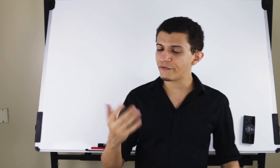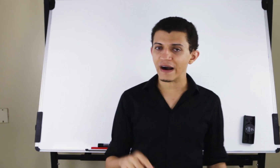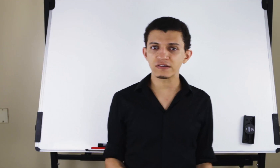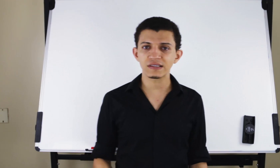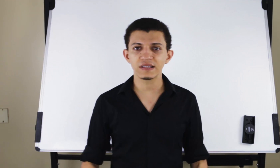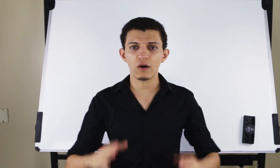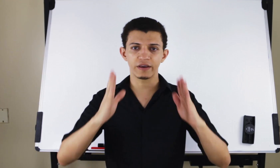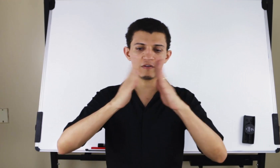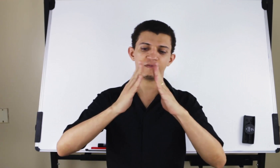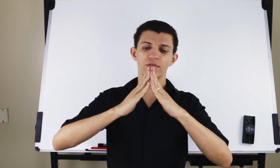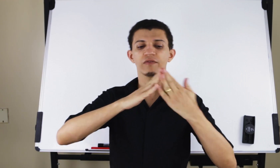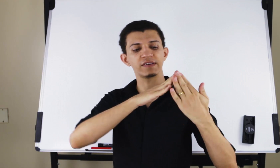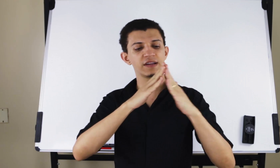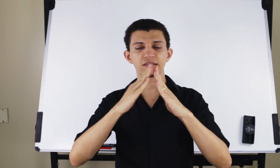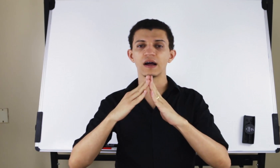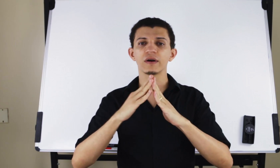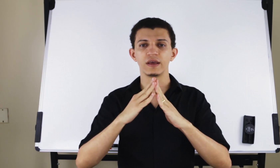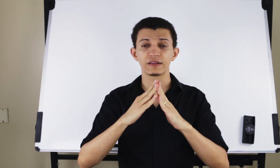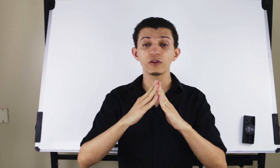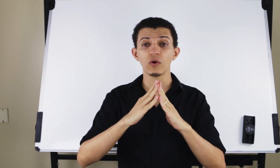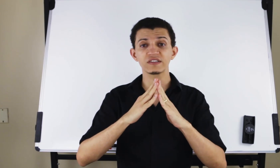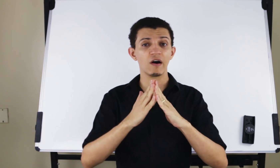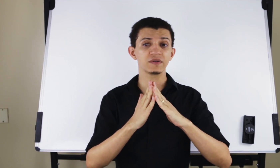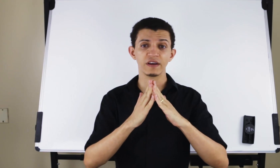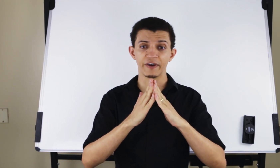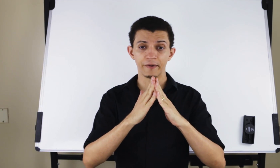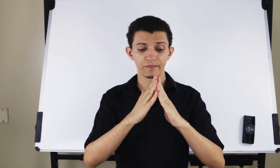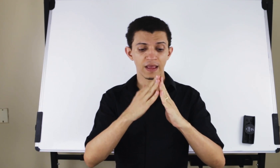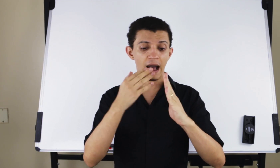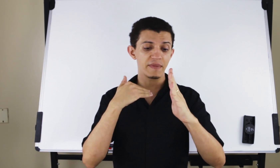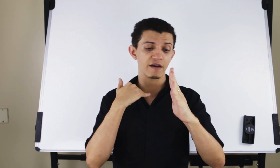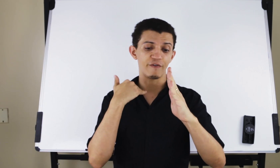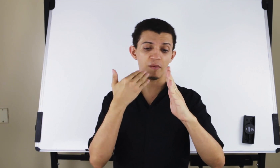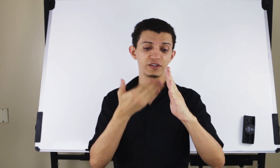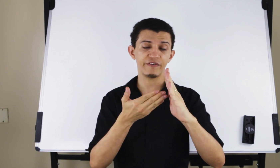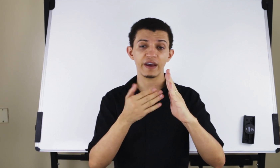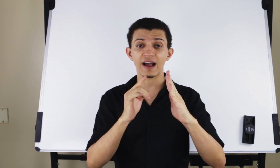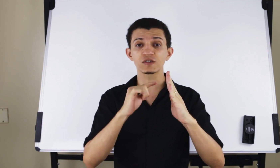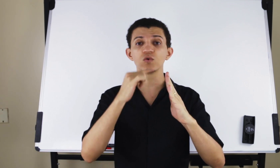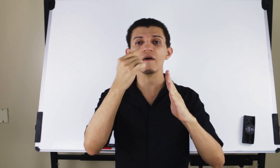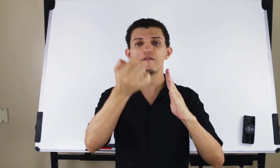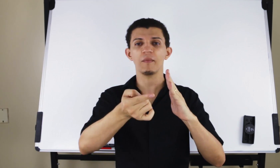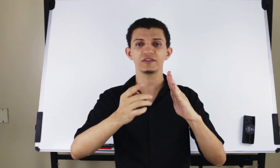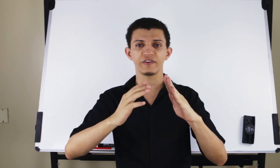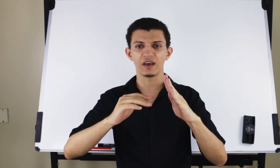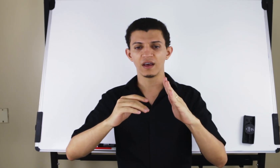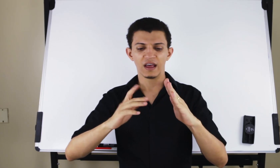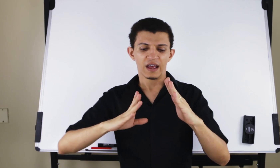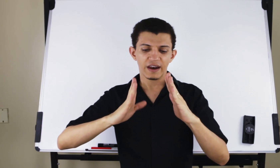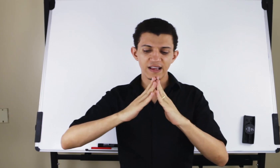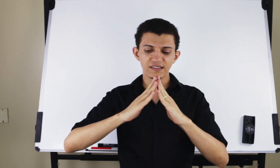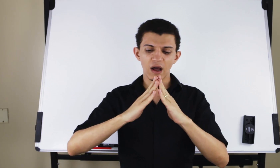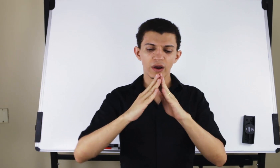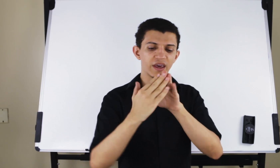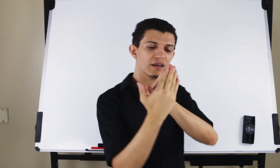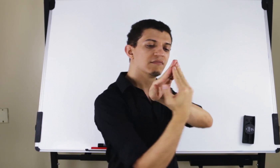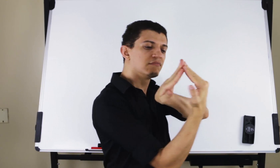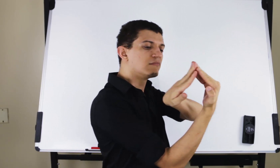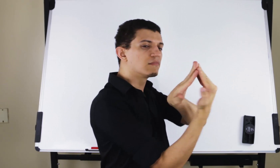faço esse sinal aqui, eu estou fazendo esse sinal aqui, tem duas formas de você ver. A minha forma de ver e a sua forma de ver. Nesse sinal aqui,